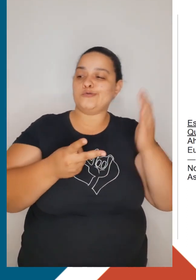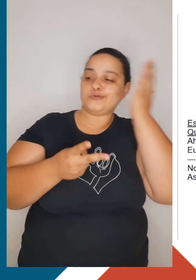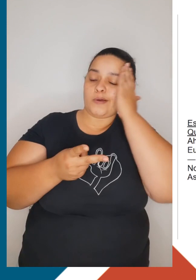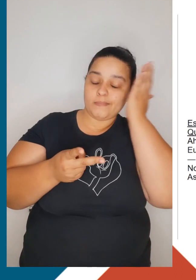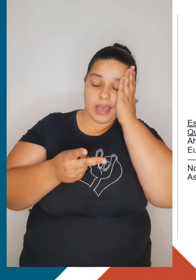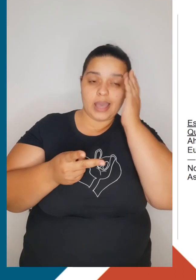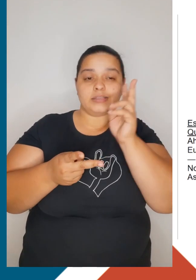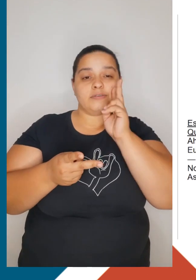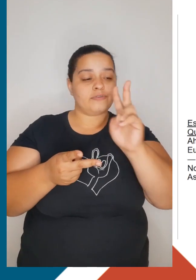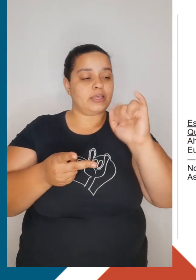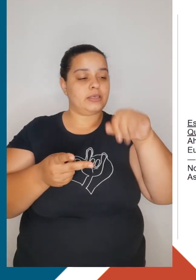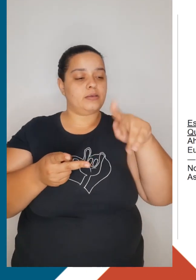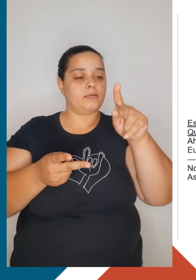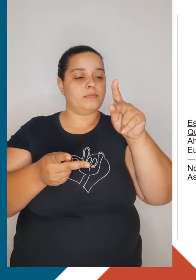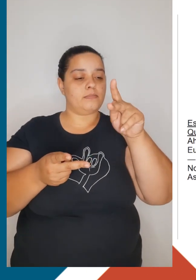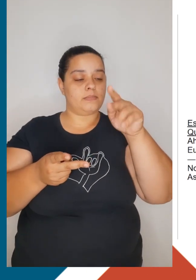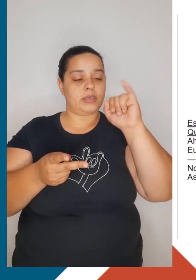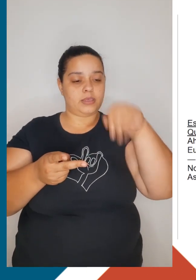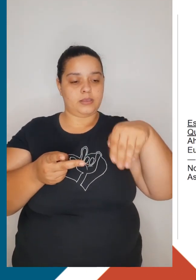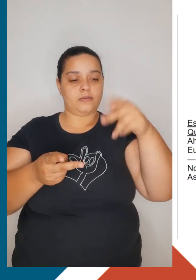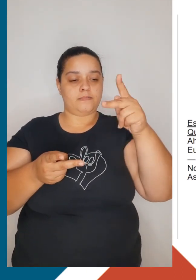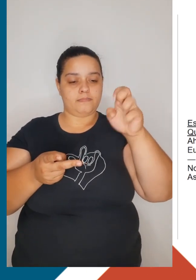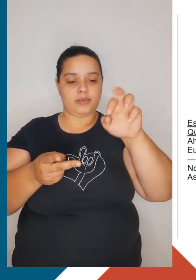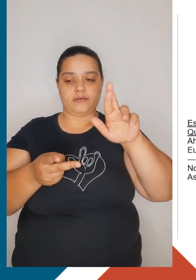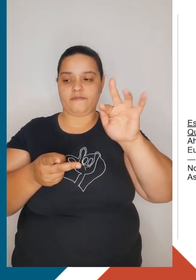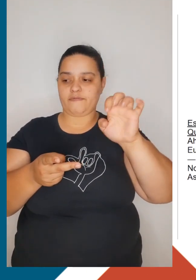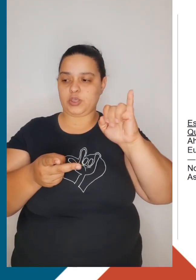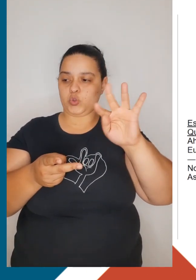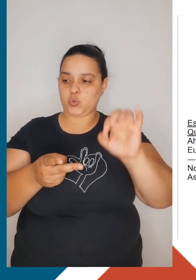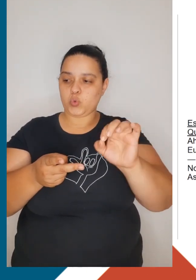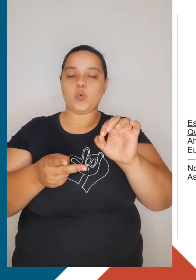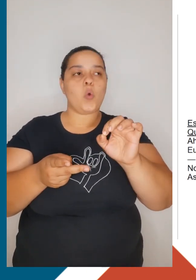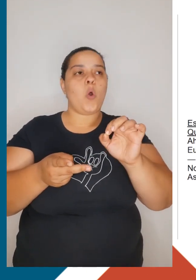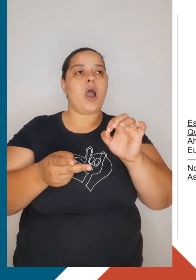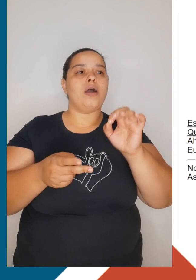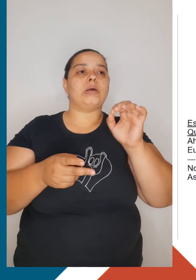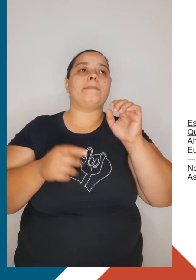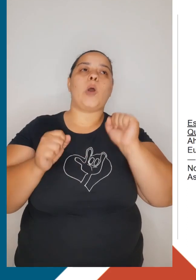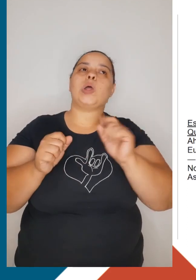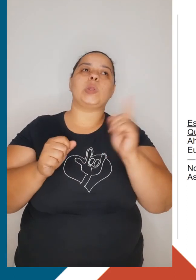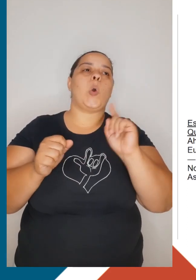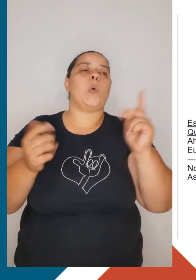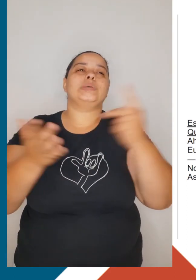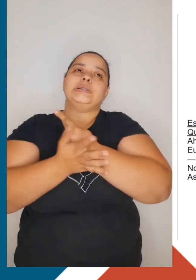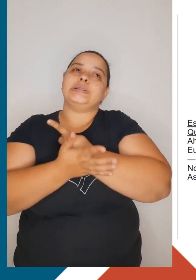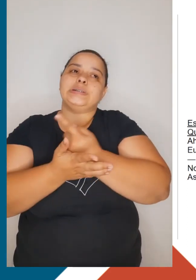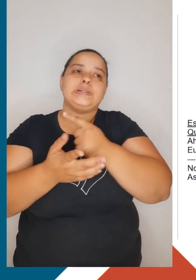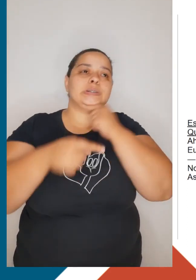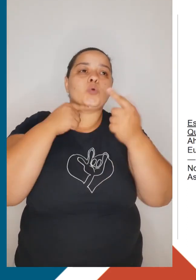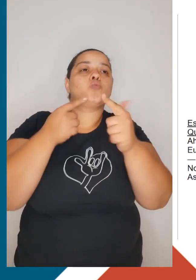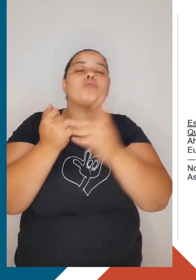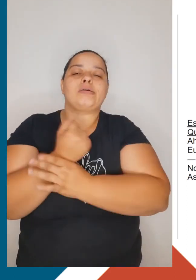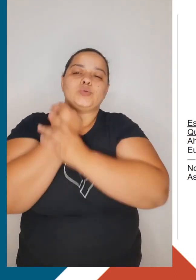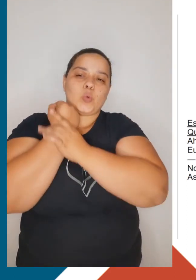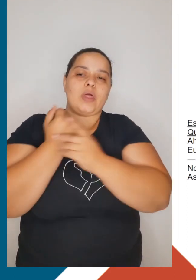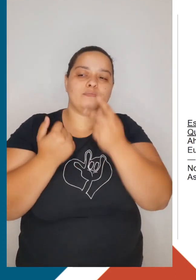vemos o uso do pretérito imperfeito do subjuntivo para indicar uma condição improvável, pois o eu lírico não possui segurança